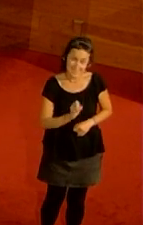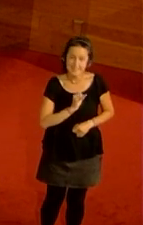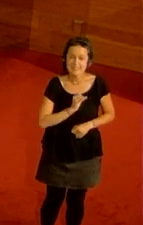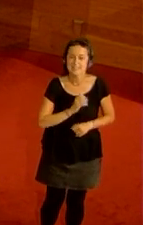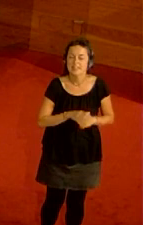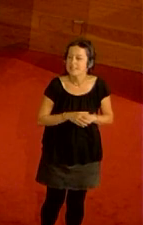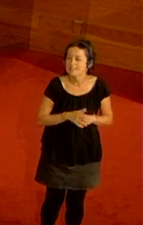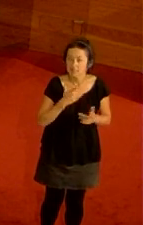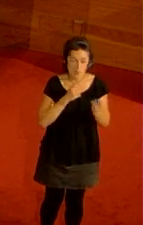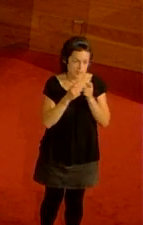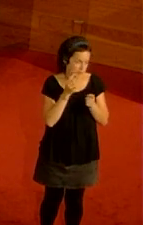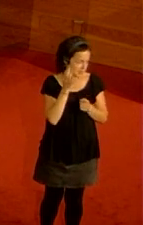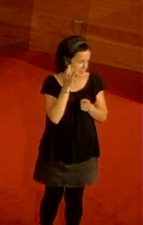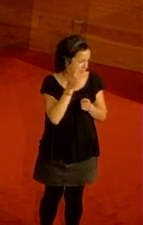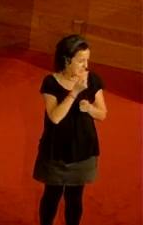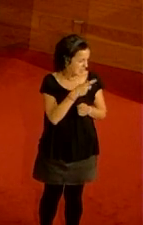gracias